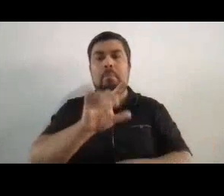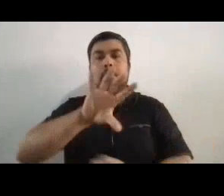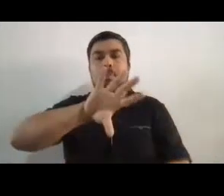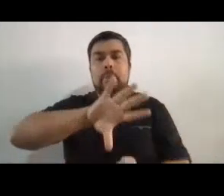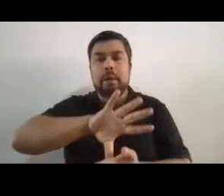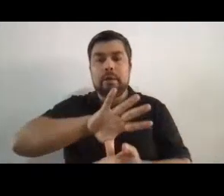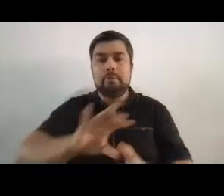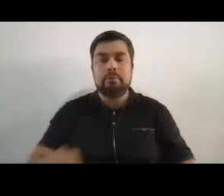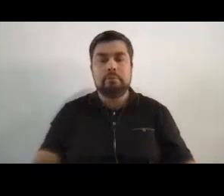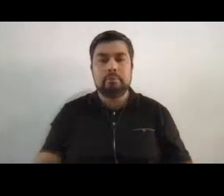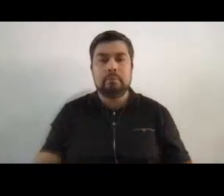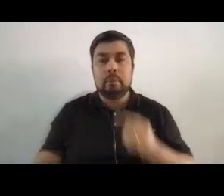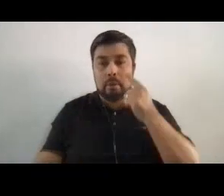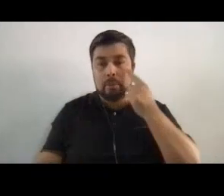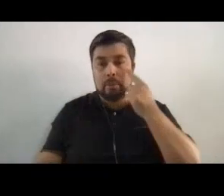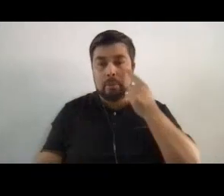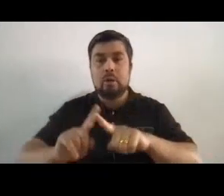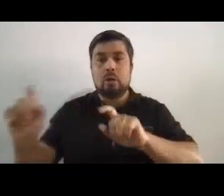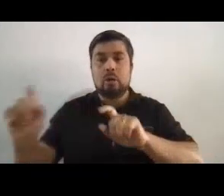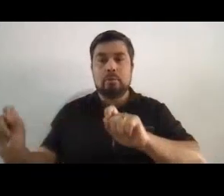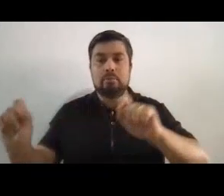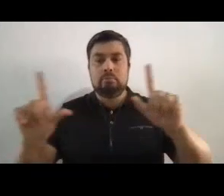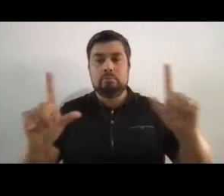La siguiente.